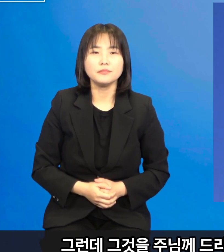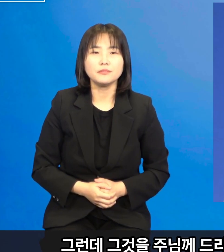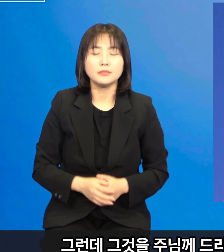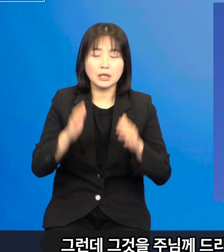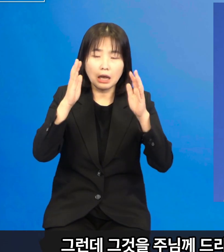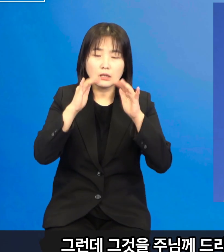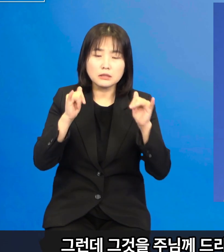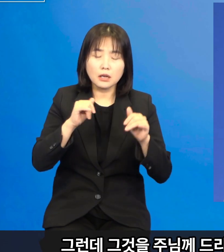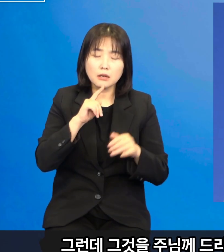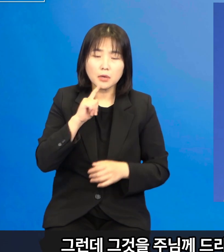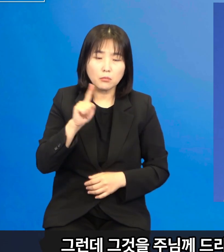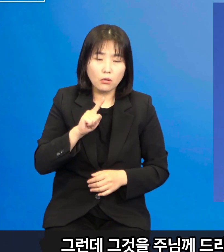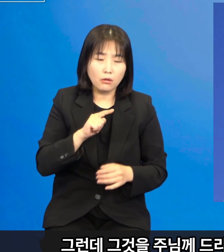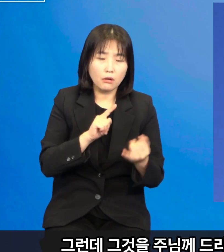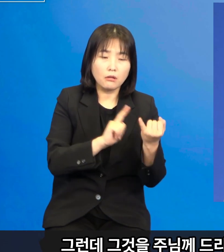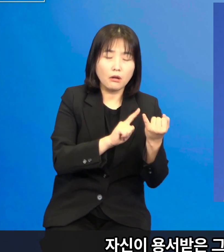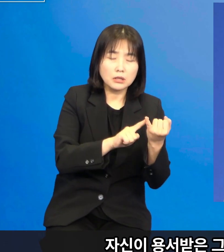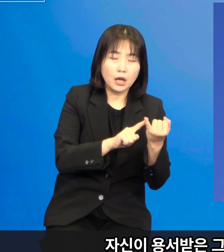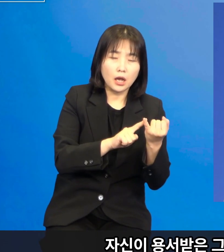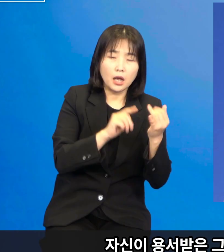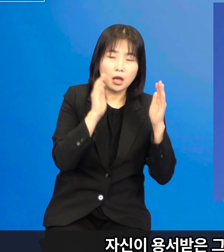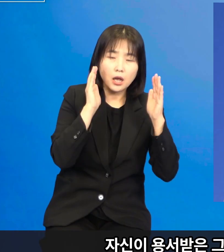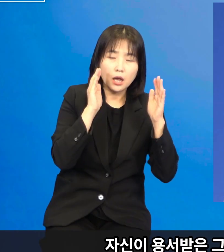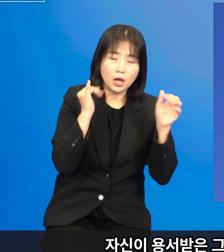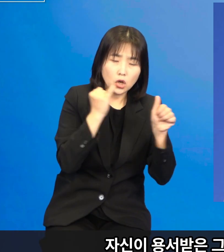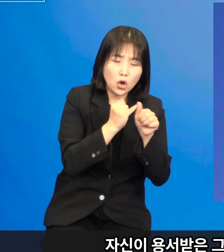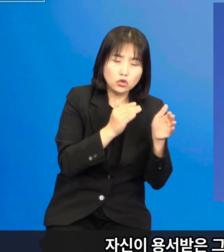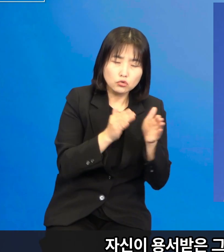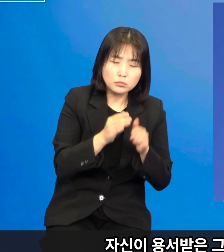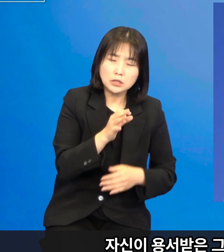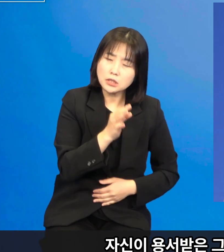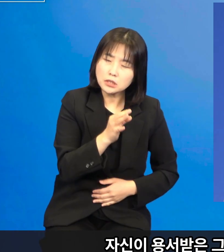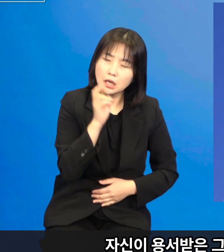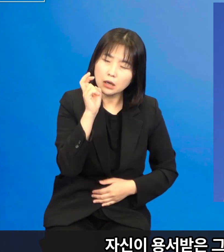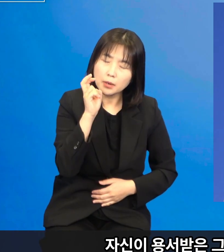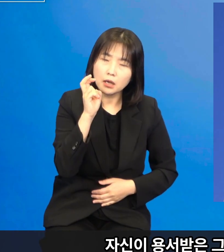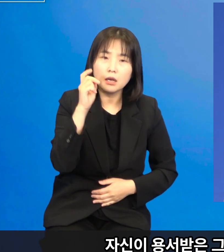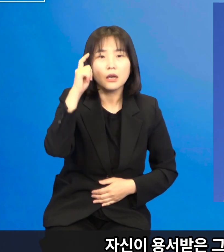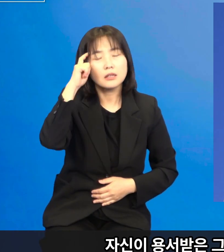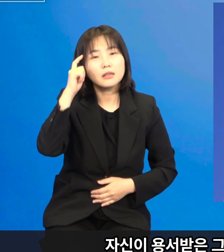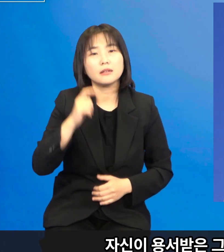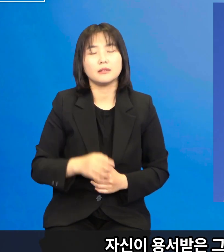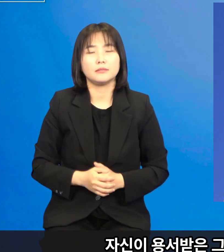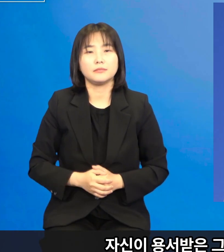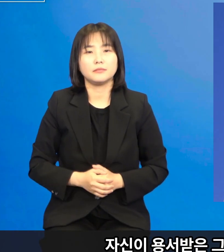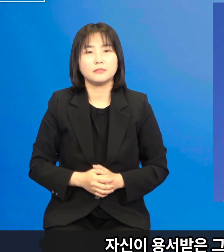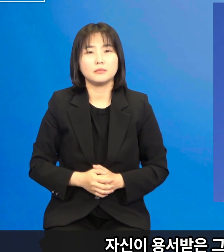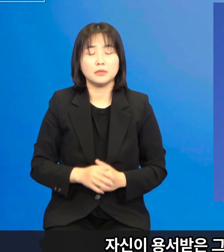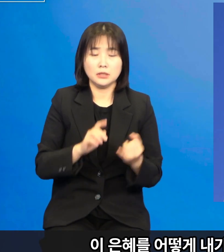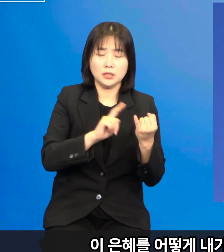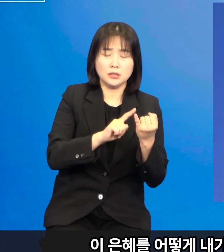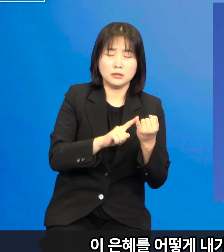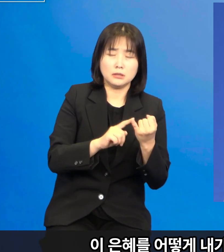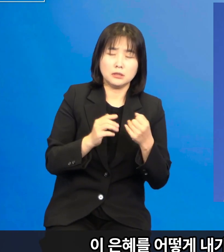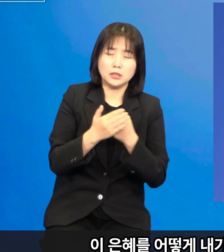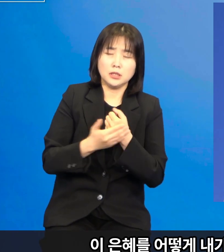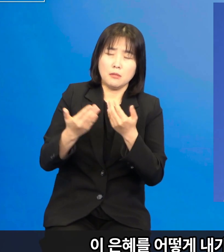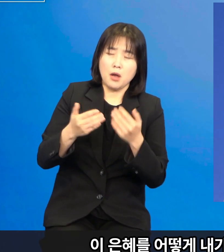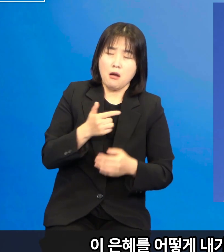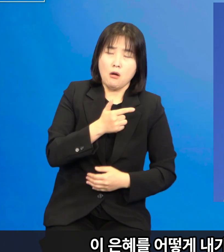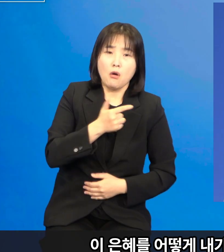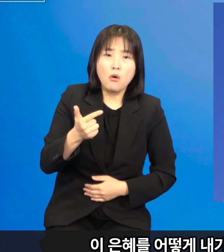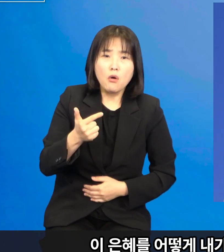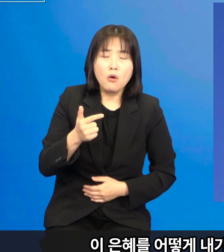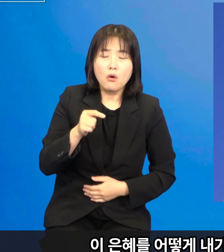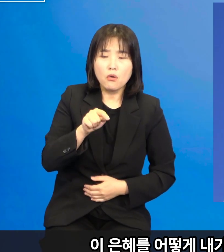근데 그것을 주님께 드리기 아깝지 않았다는 거예요. 자신이 용서받은 그 은혜가 너무 컸는데 이 은혜를